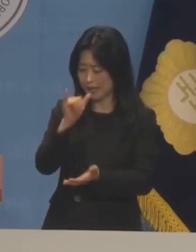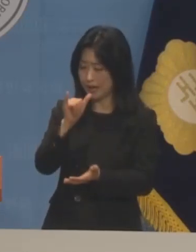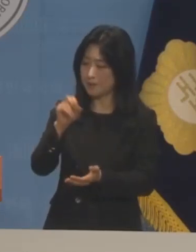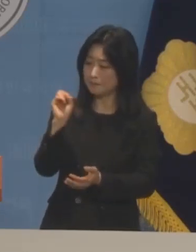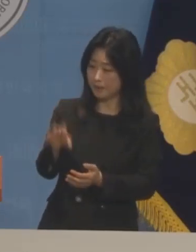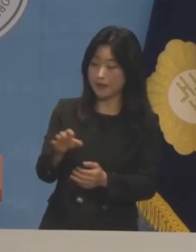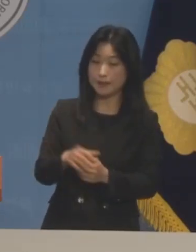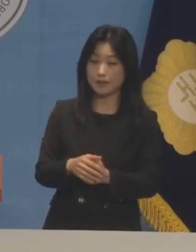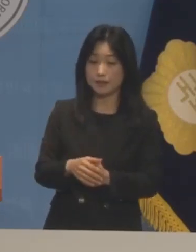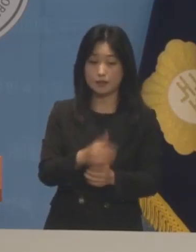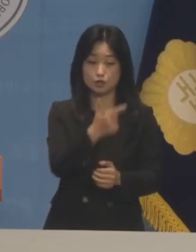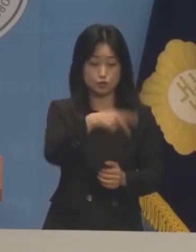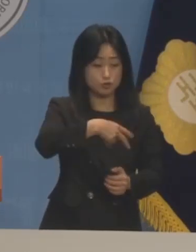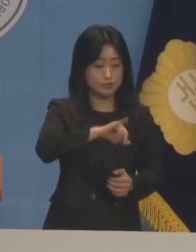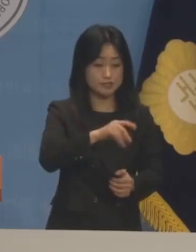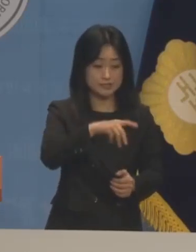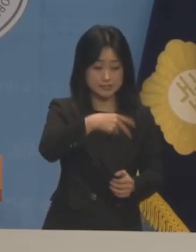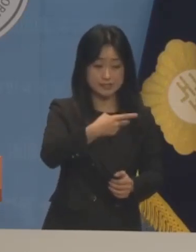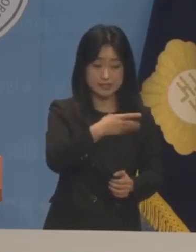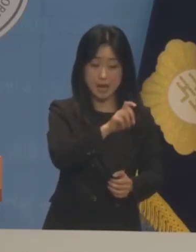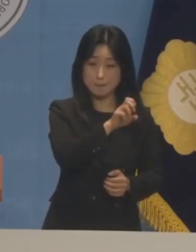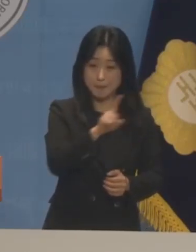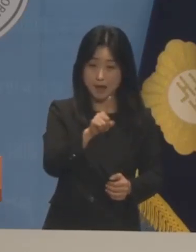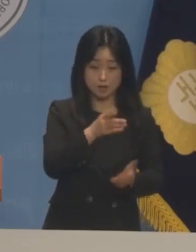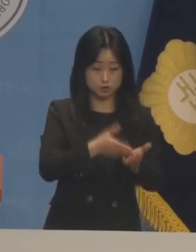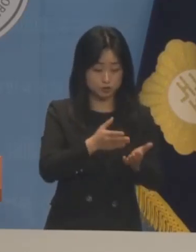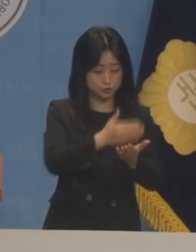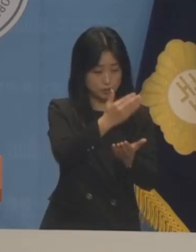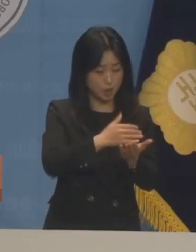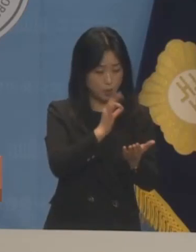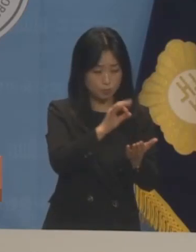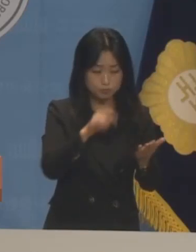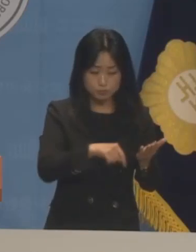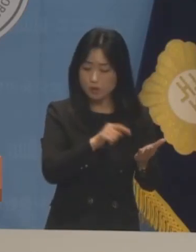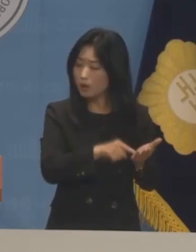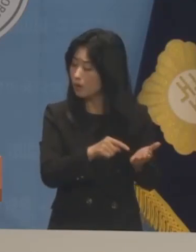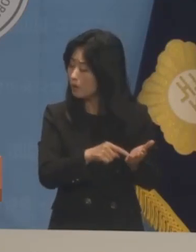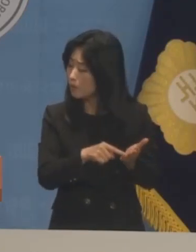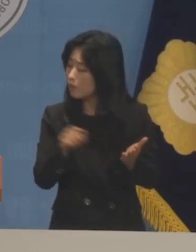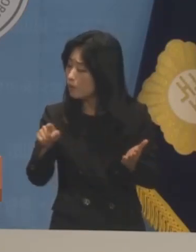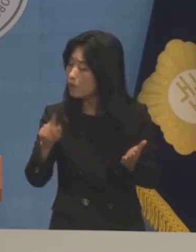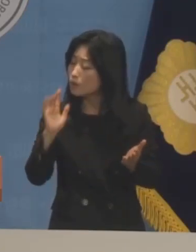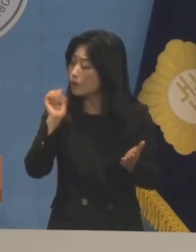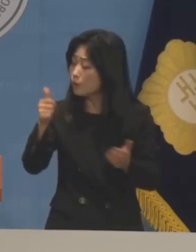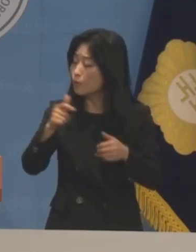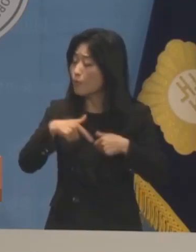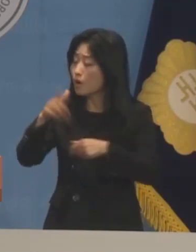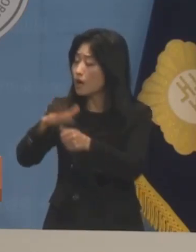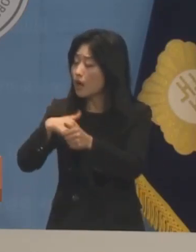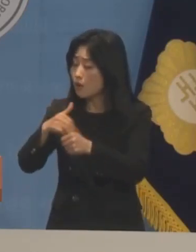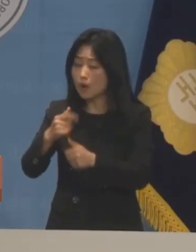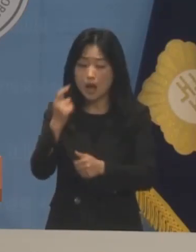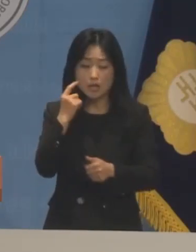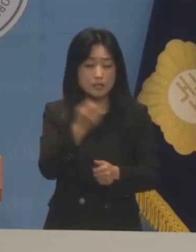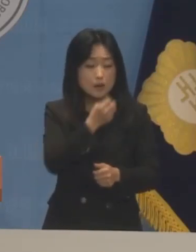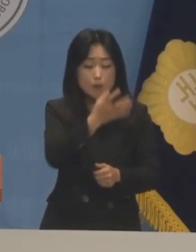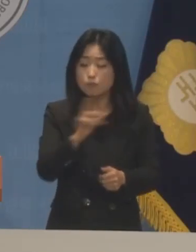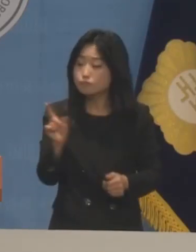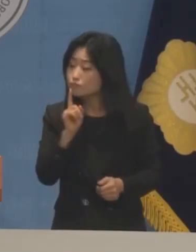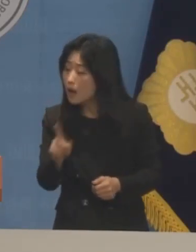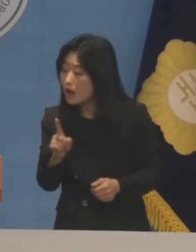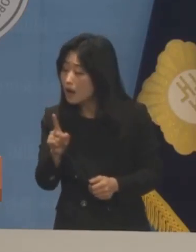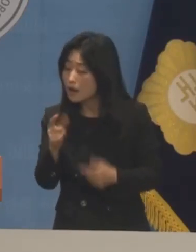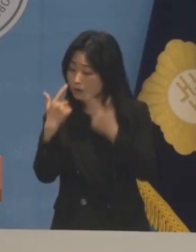특히 뉴스타파의 이 사건 보도 내용 중 어떤 부분이 윤 대통령에 대한 허위 사실에 의한